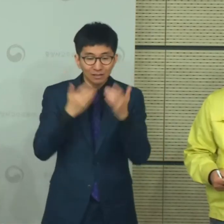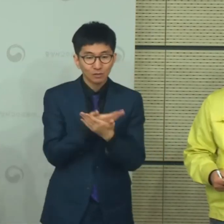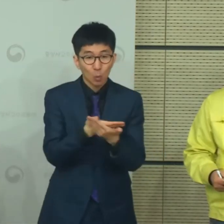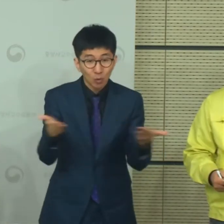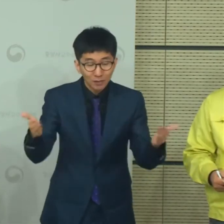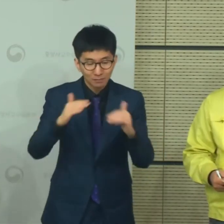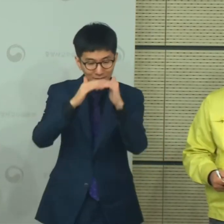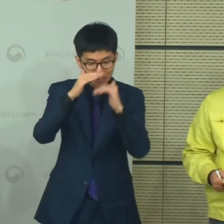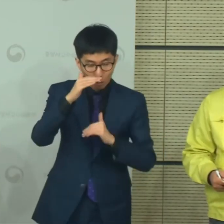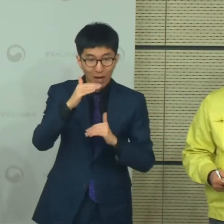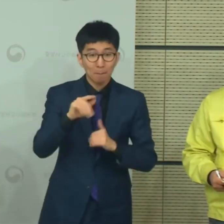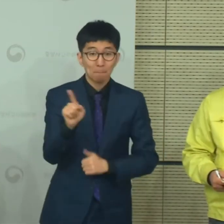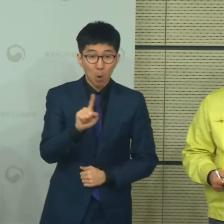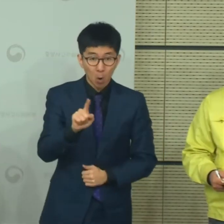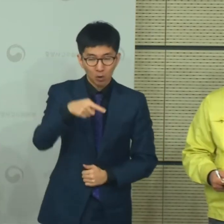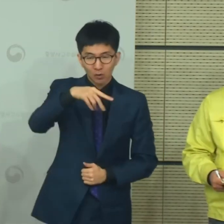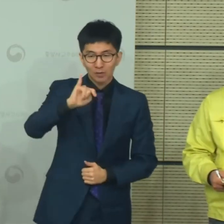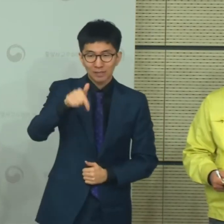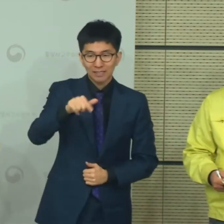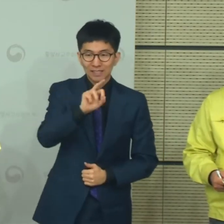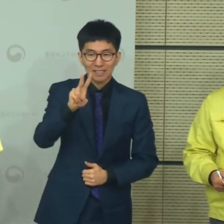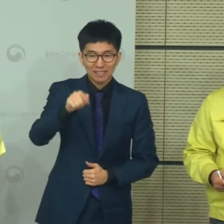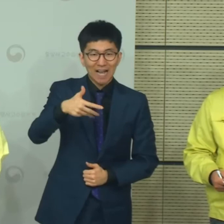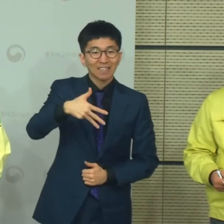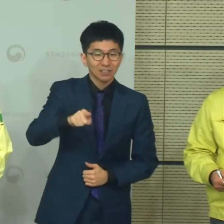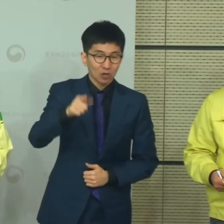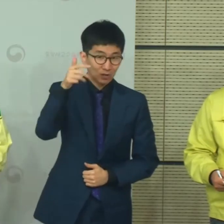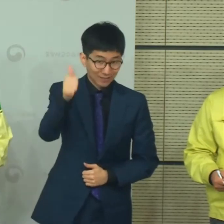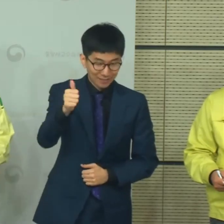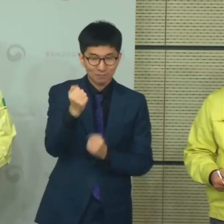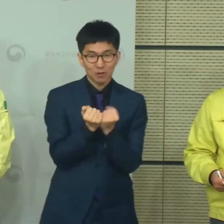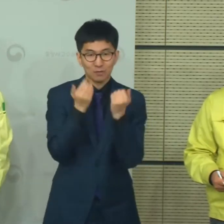상황에 대해서는 먼저 식약처장님이 먼저 답변드리도록 하겠습니다.